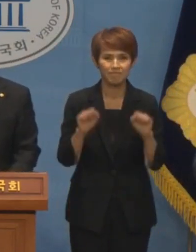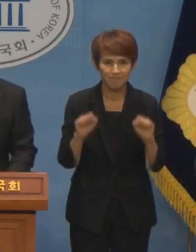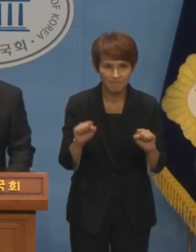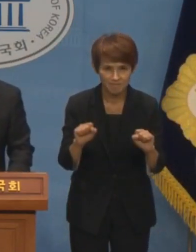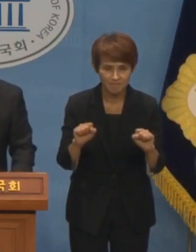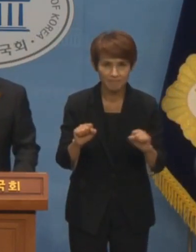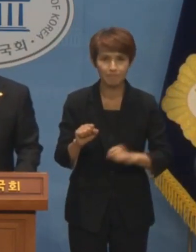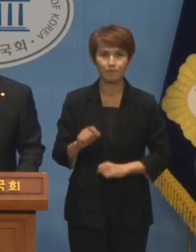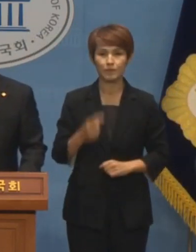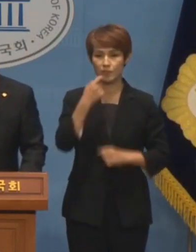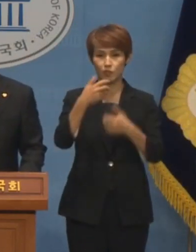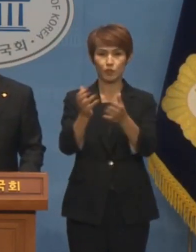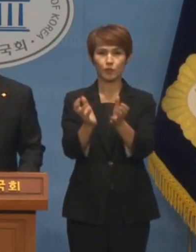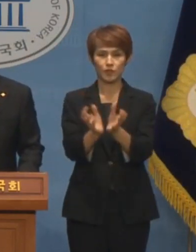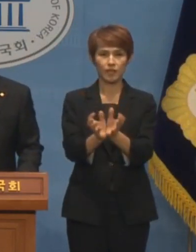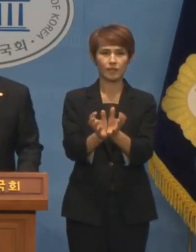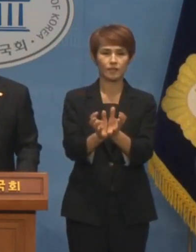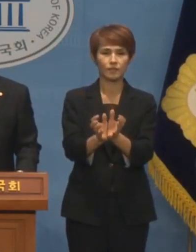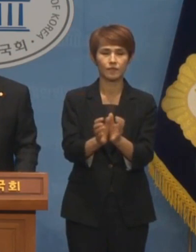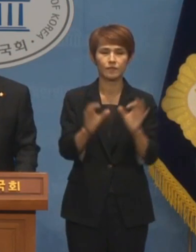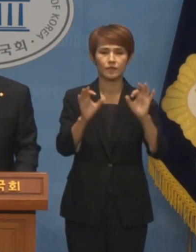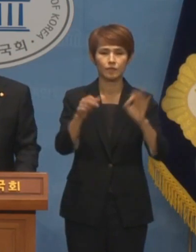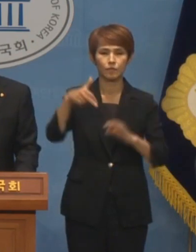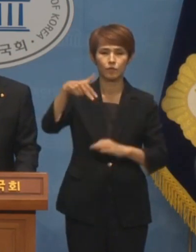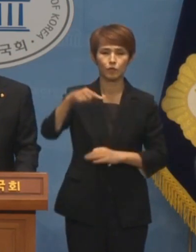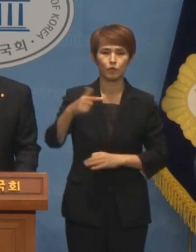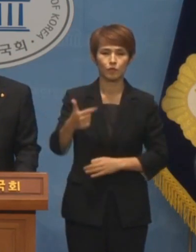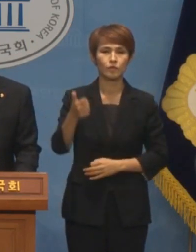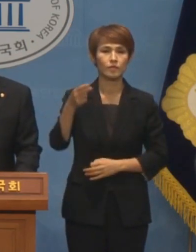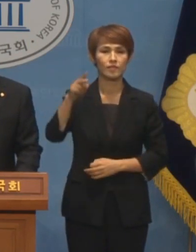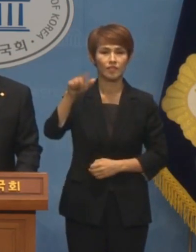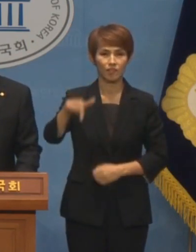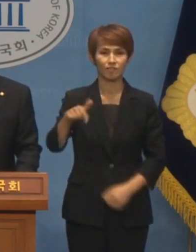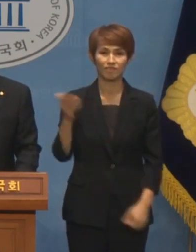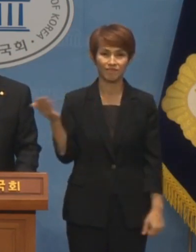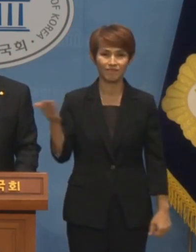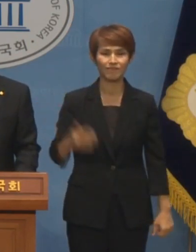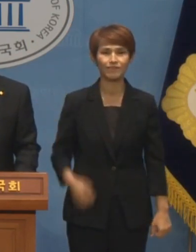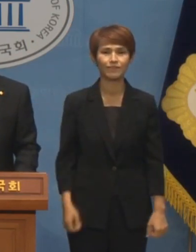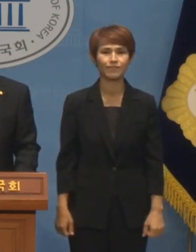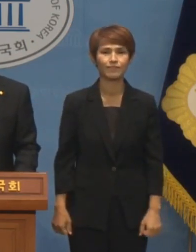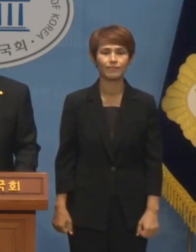안녕하십니까. 더불어민주당 수원 정지역 김준혁입니다.